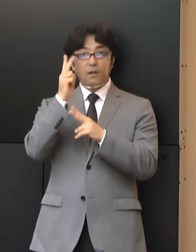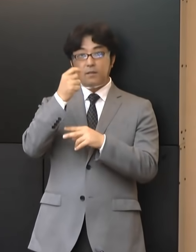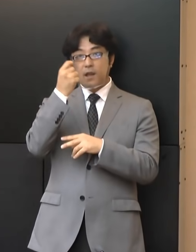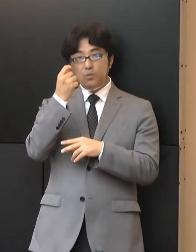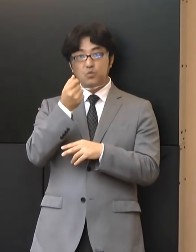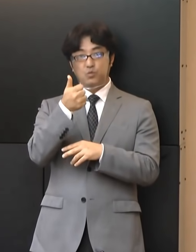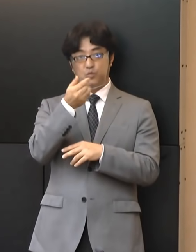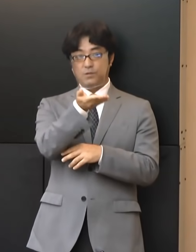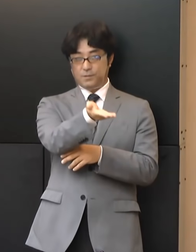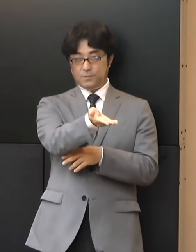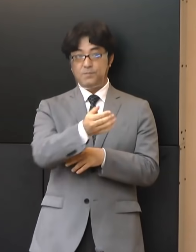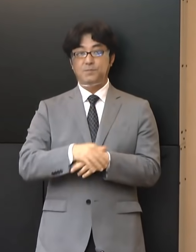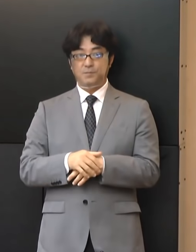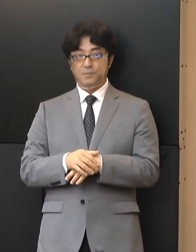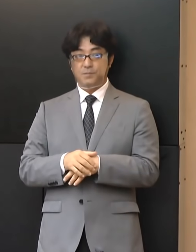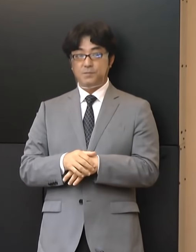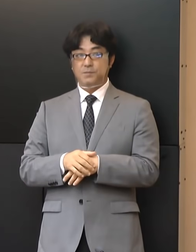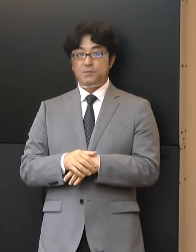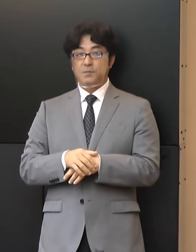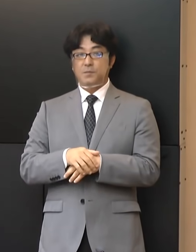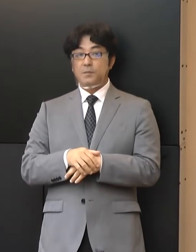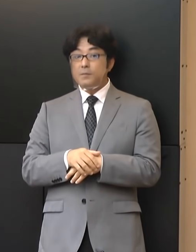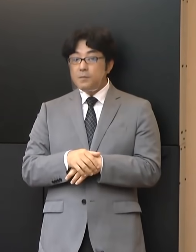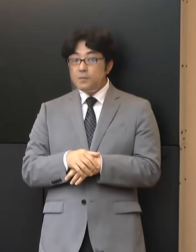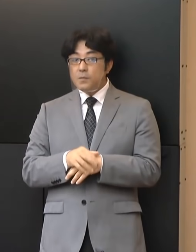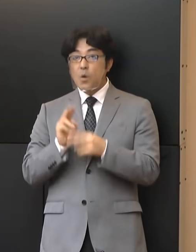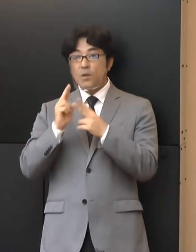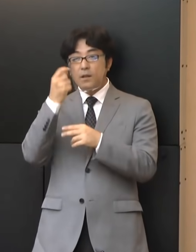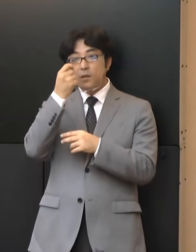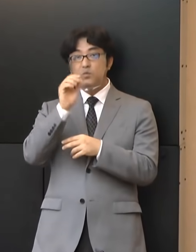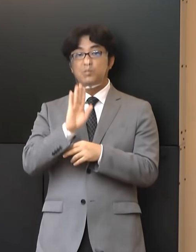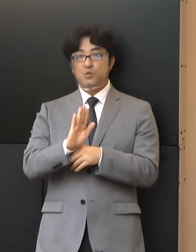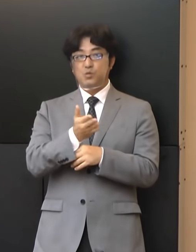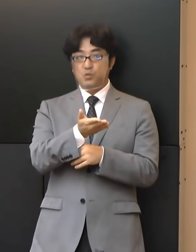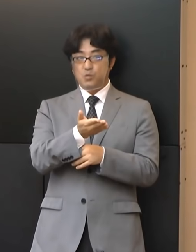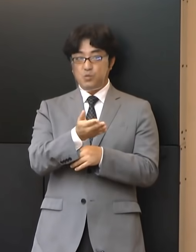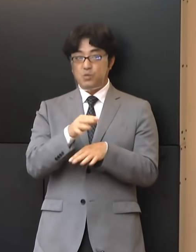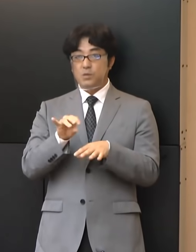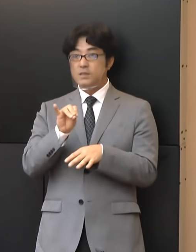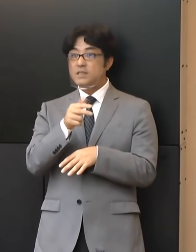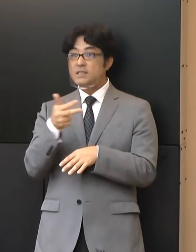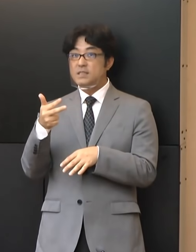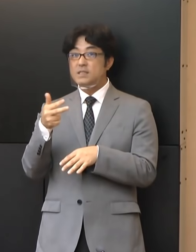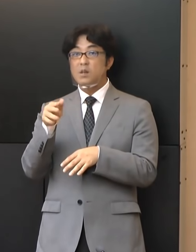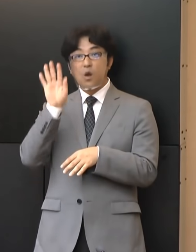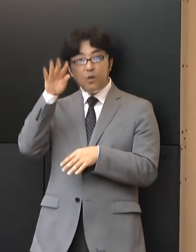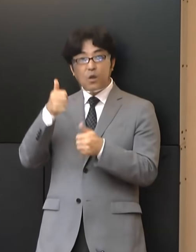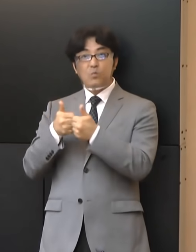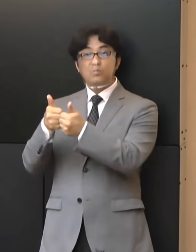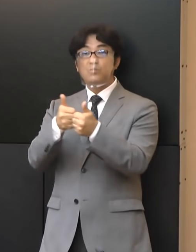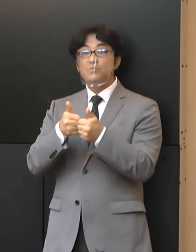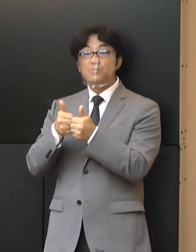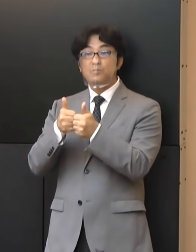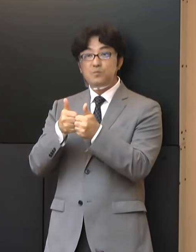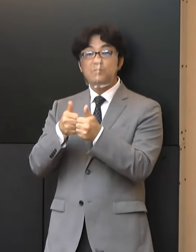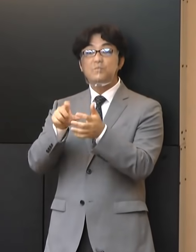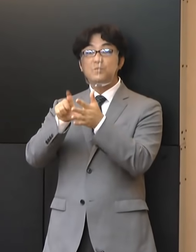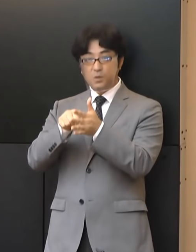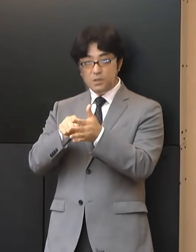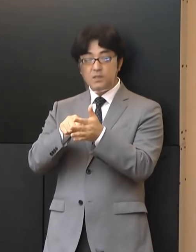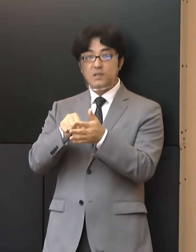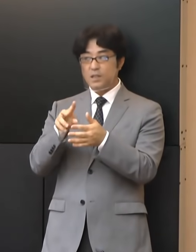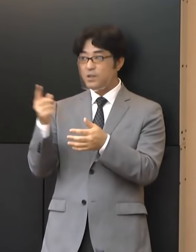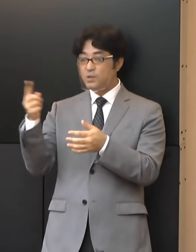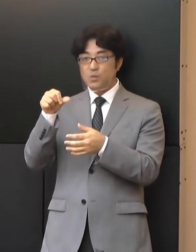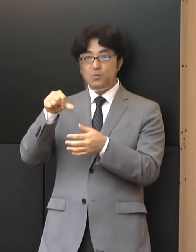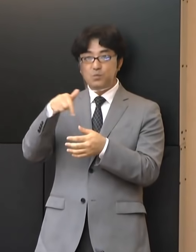。 県内幹事社の沖縄タイムズさんです。知事、この後のブリーフィングで両部長を参加していただけるということなので、この場でぜひ知